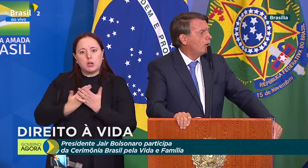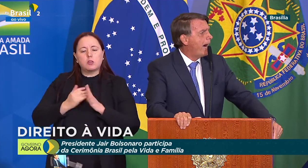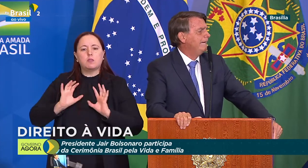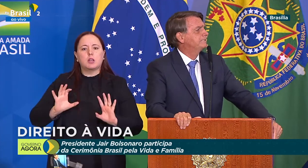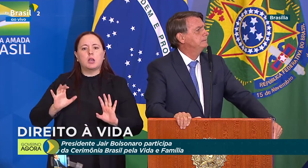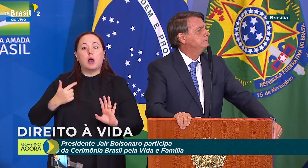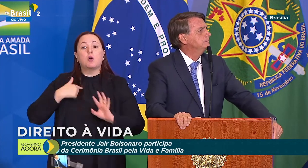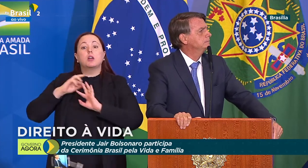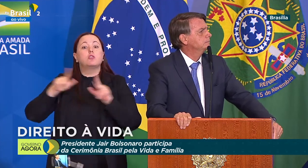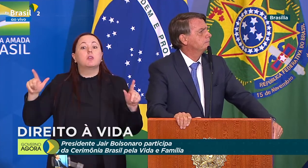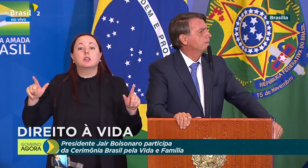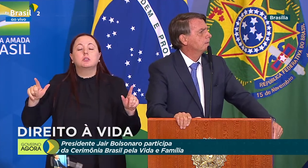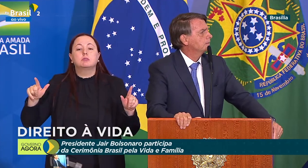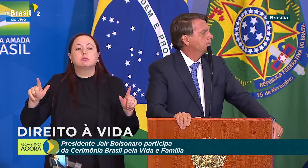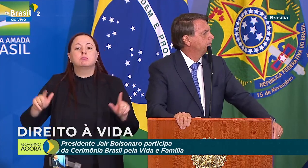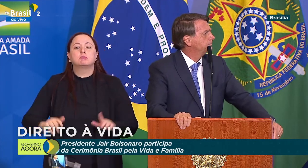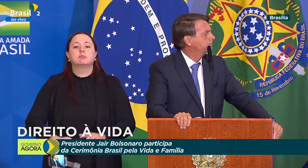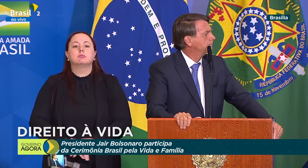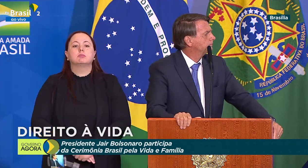não só mais